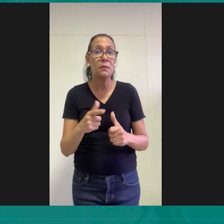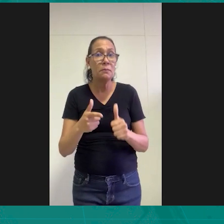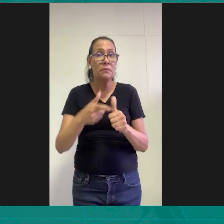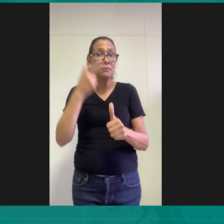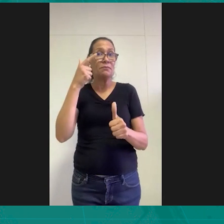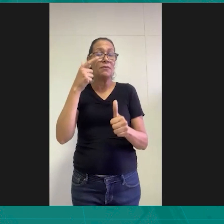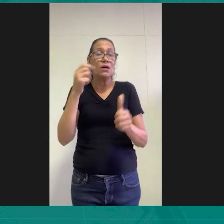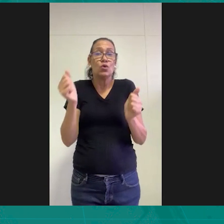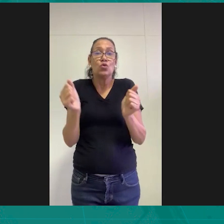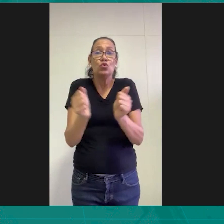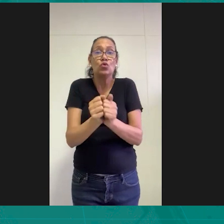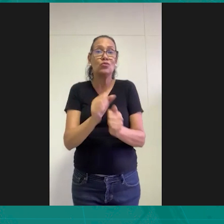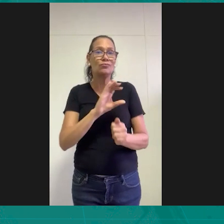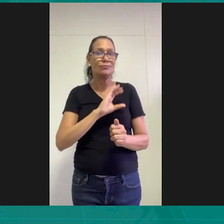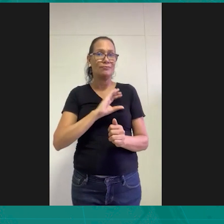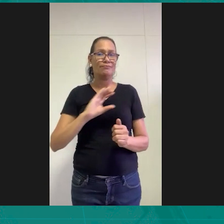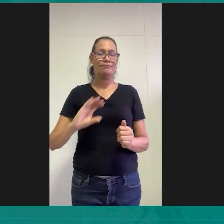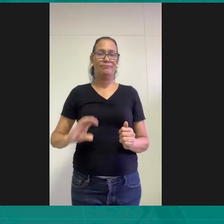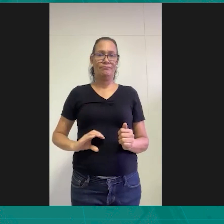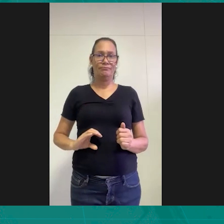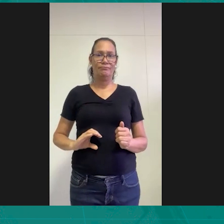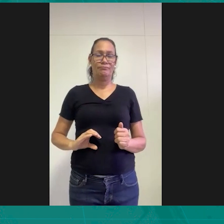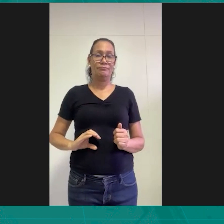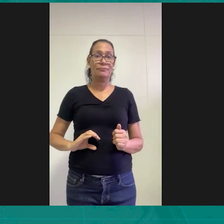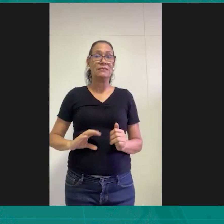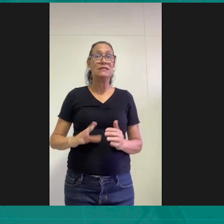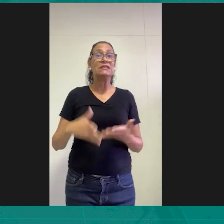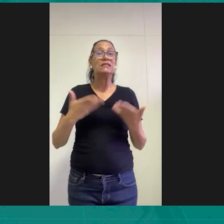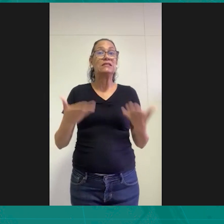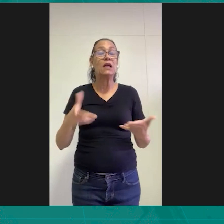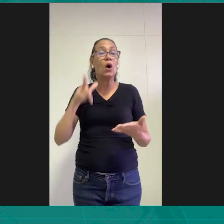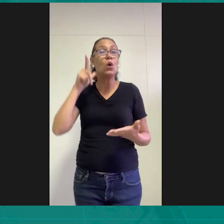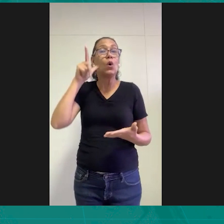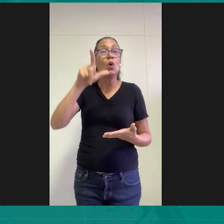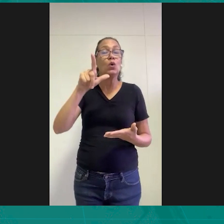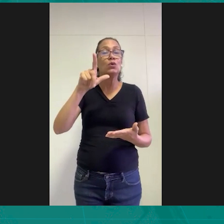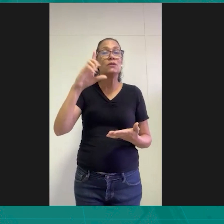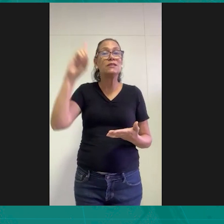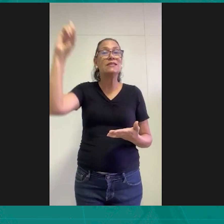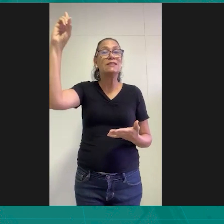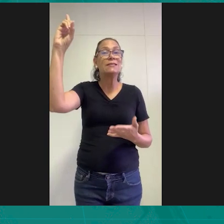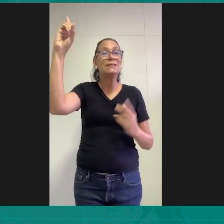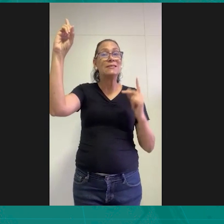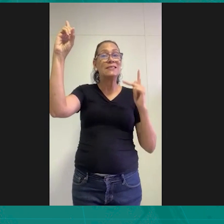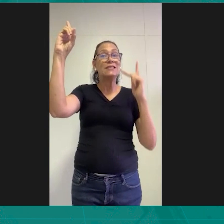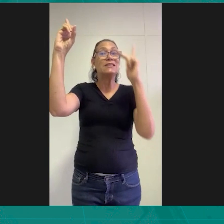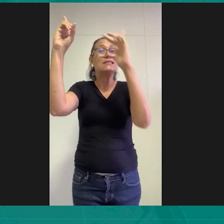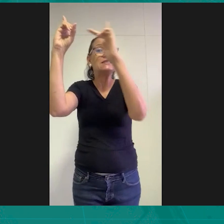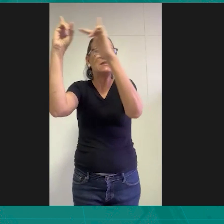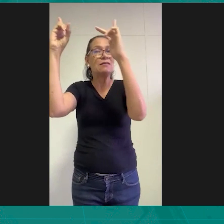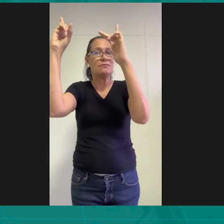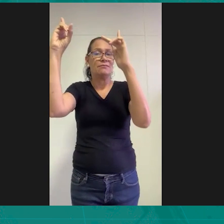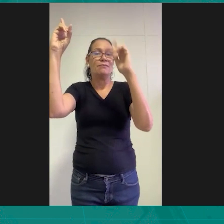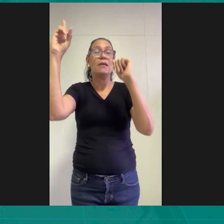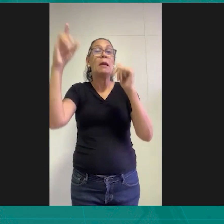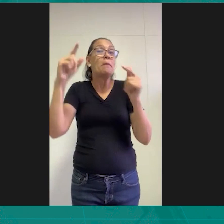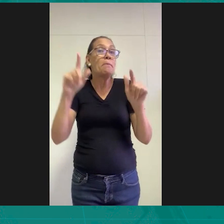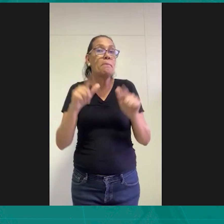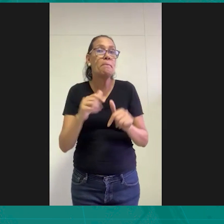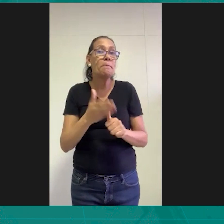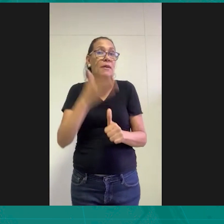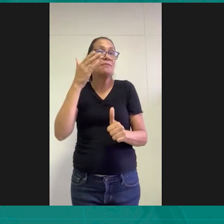O nosso contato com o Pai é sempre por meio de Cristo. Por isso, irmãos, em todo o Novo Testamento você